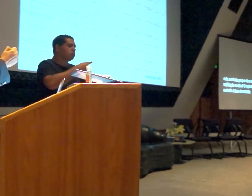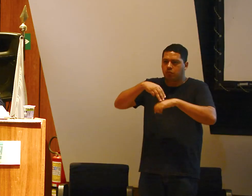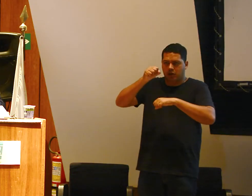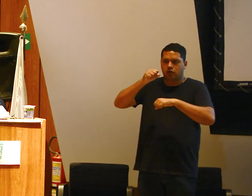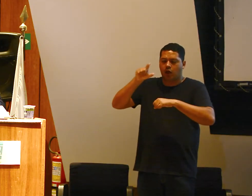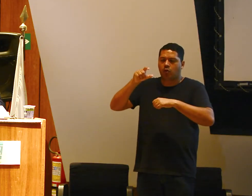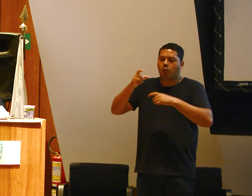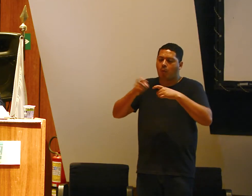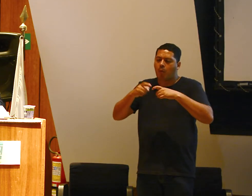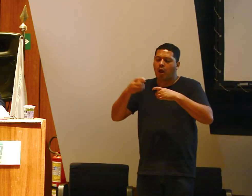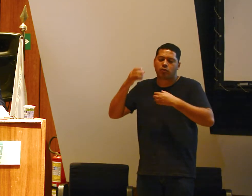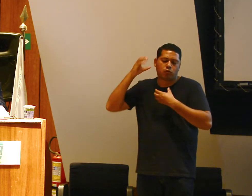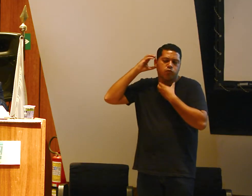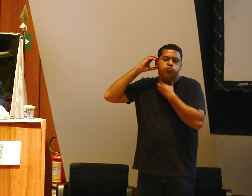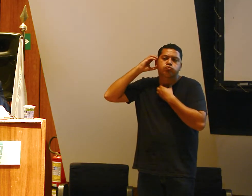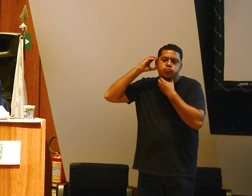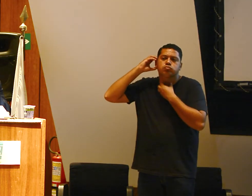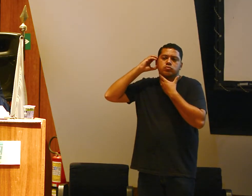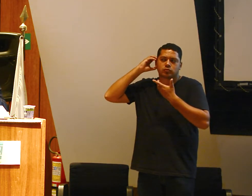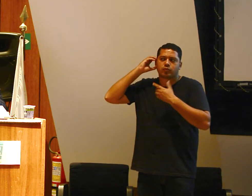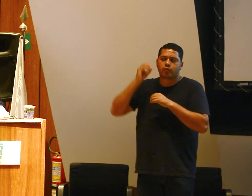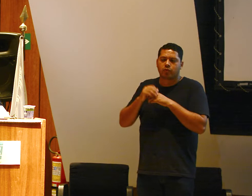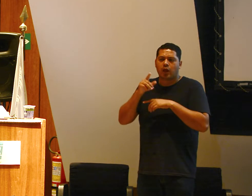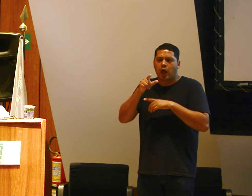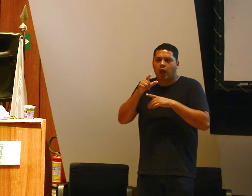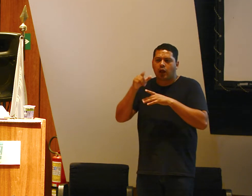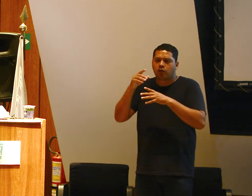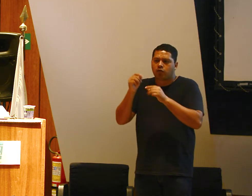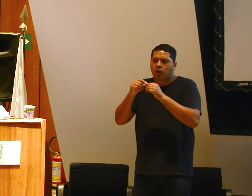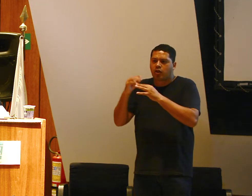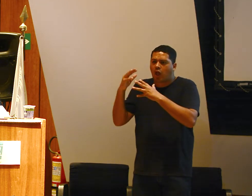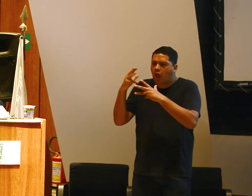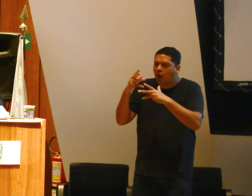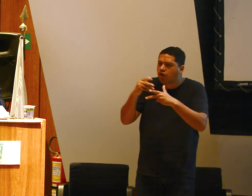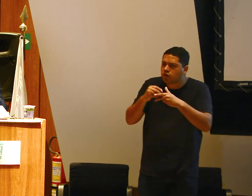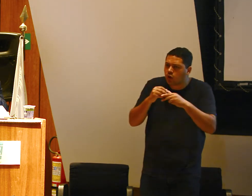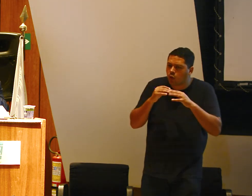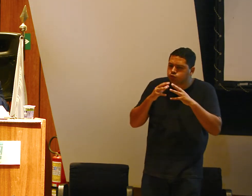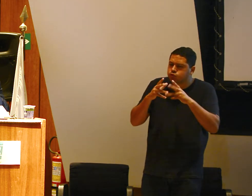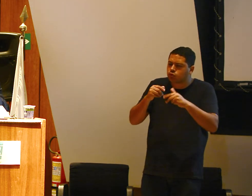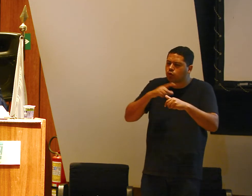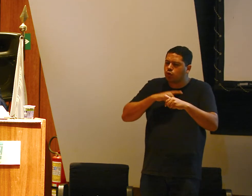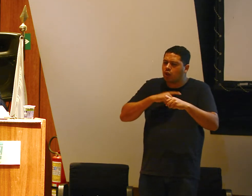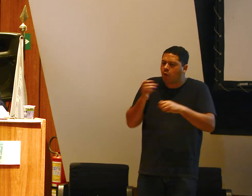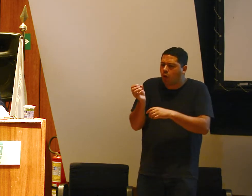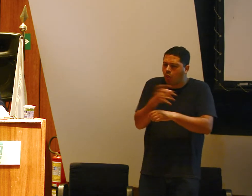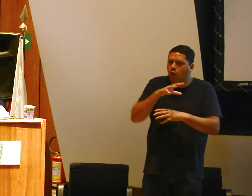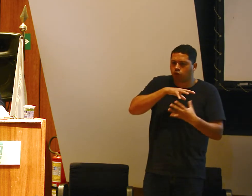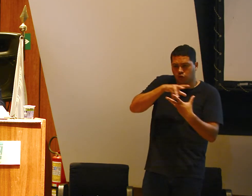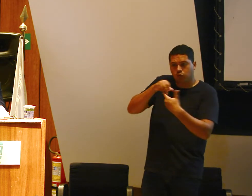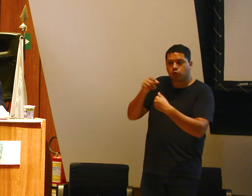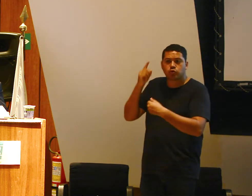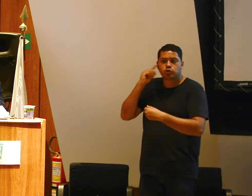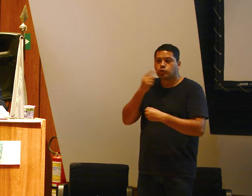Borges. Ela revisou tudo o que há de mais moderno no mundo inteiro sobre tratamento da surdez unilateral e praticamente